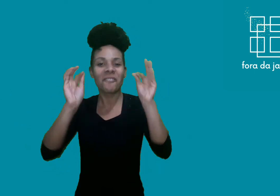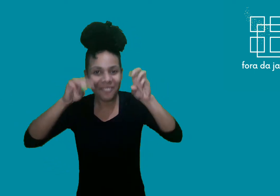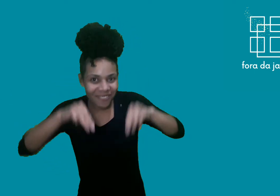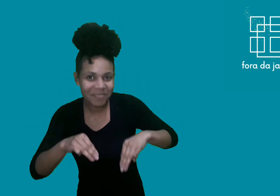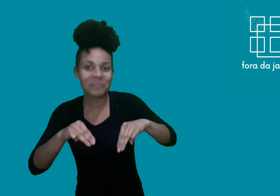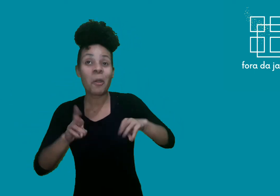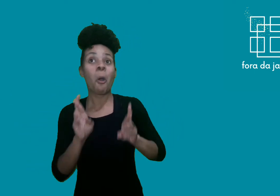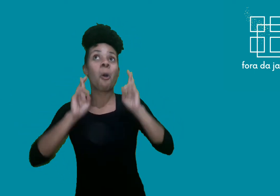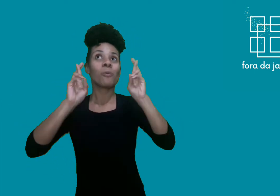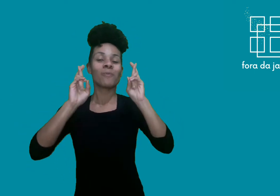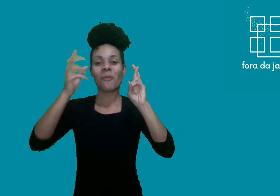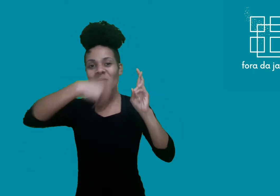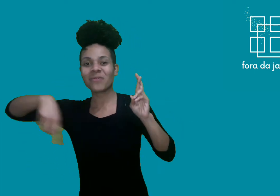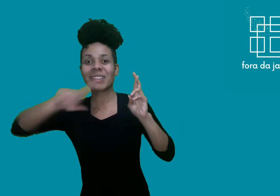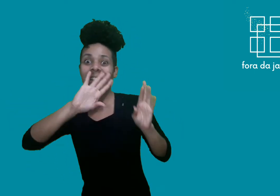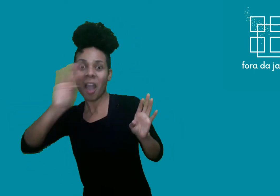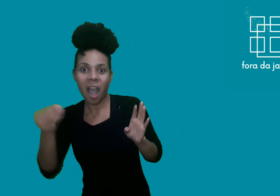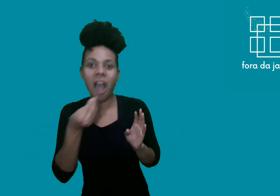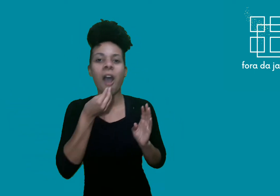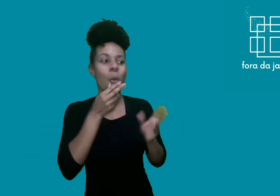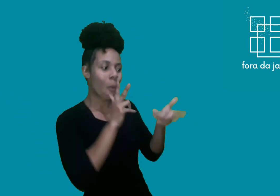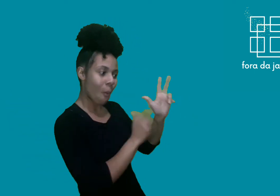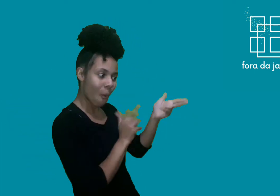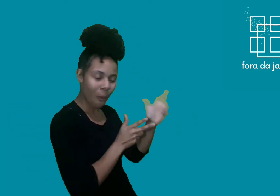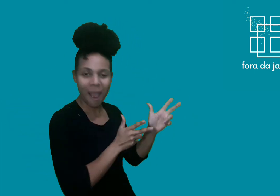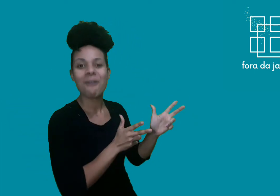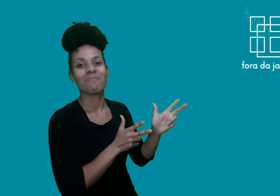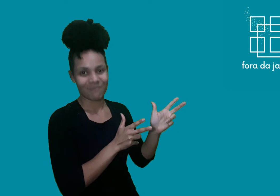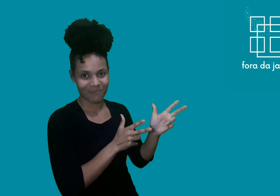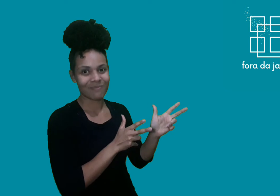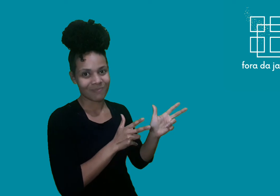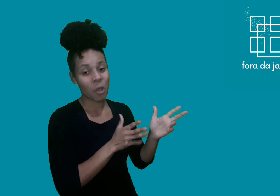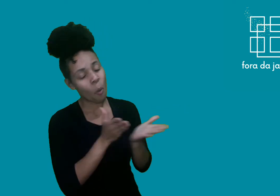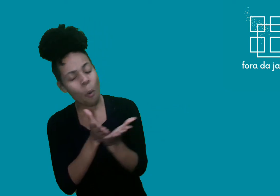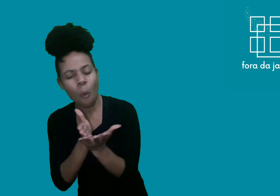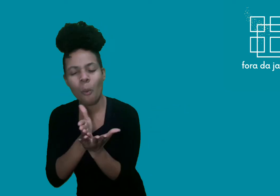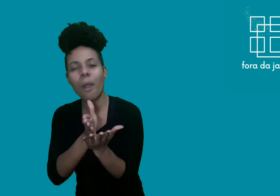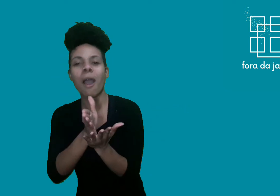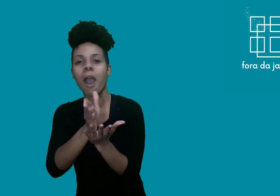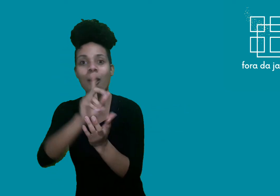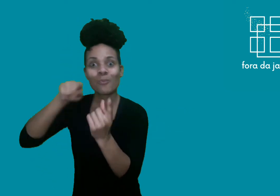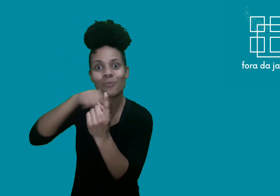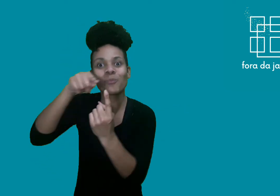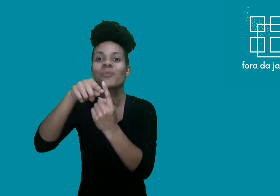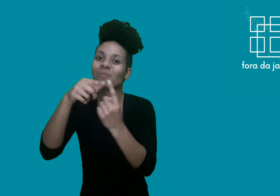nunca vai embora. É isso. Nós ficamos com esse assunto por aqui. Esperamos que tenham tirado algum proveito